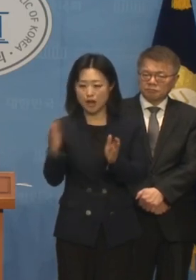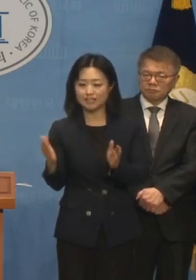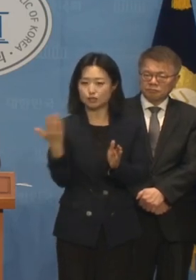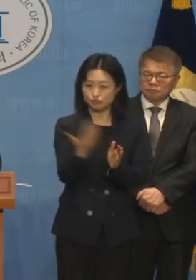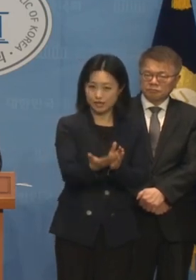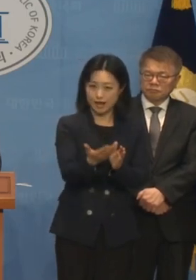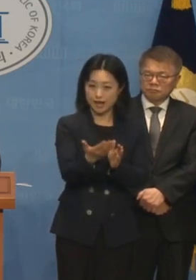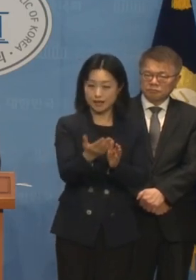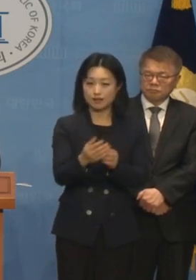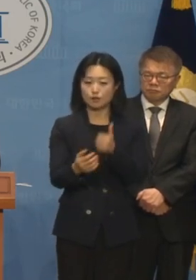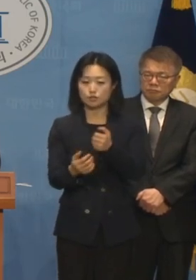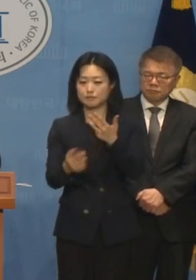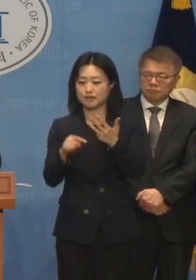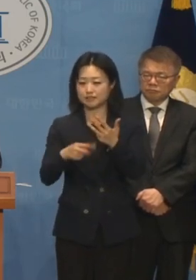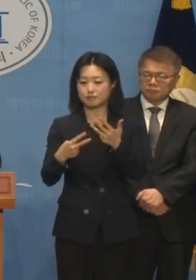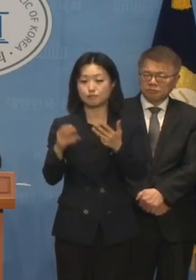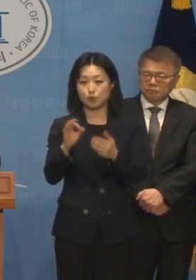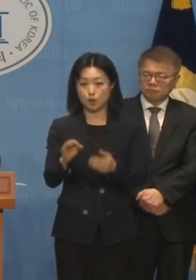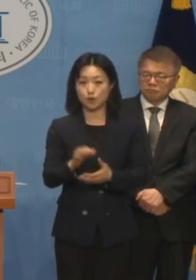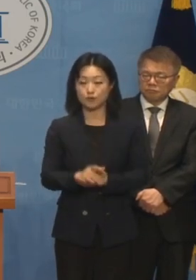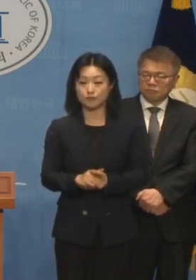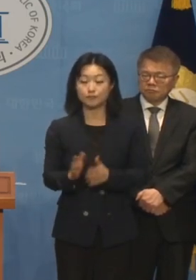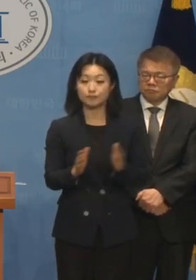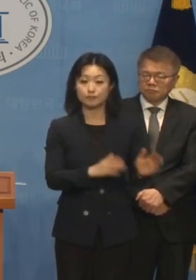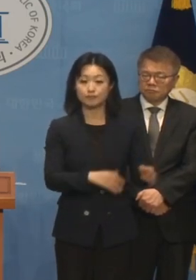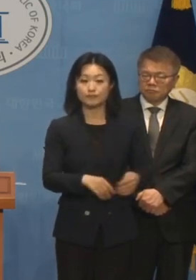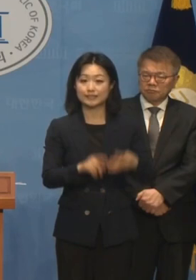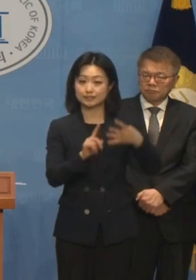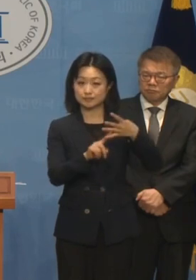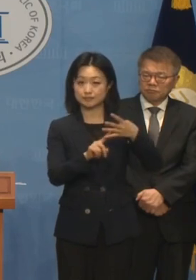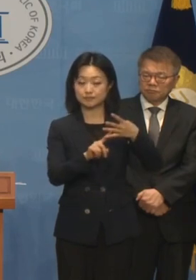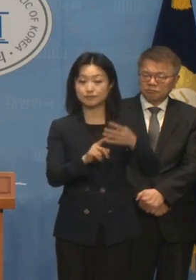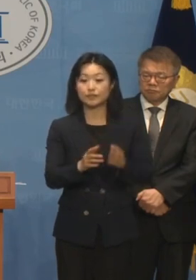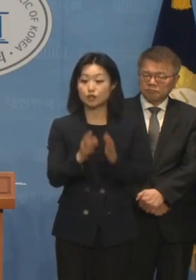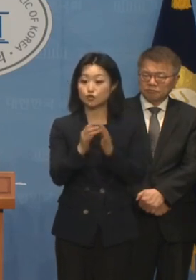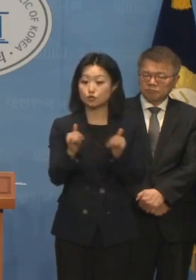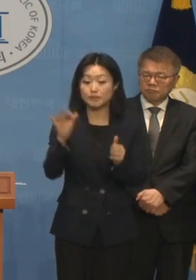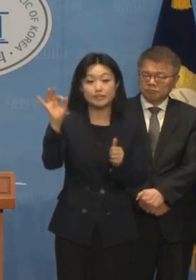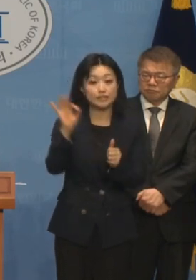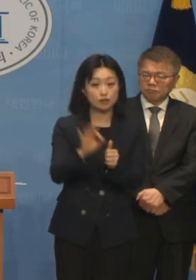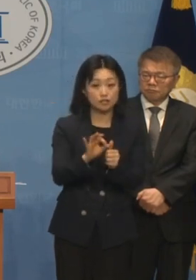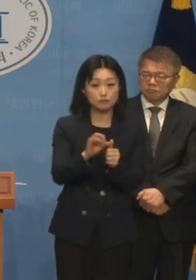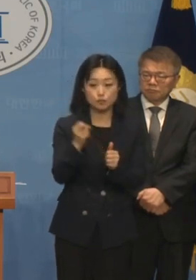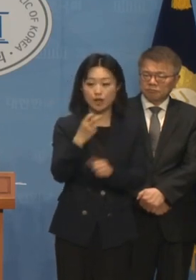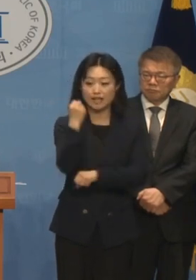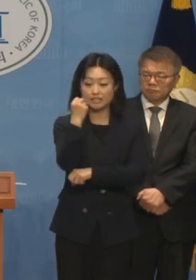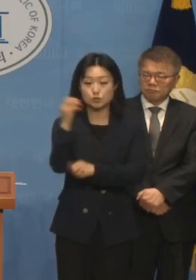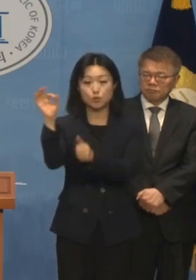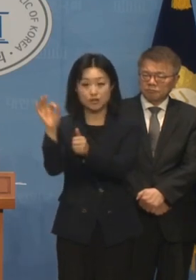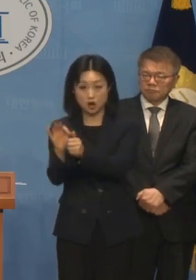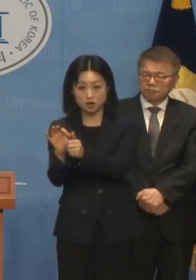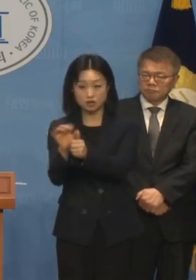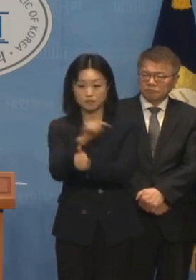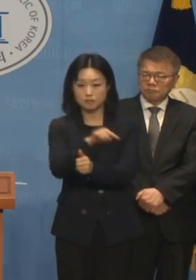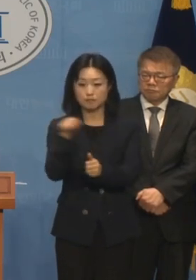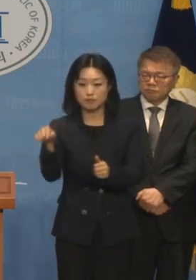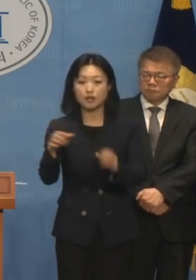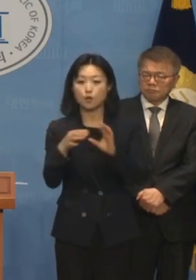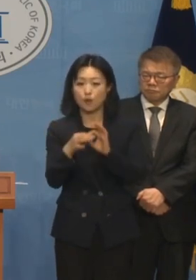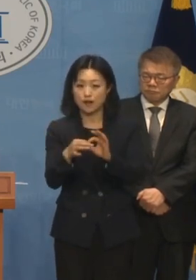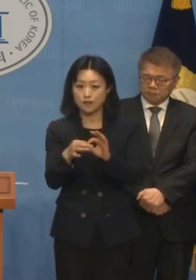57.8%를 기록했습니다. 의제 3입니다. 국민연금과 기초연금과의